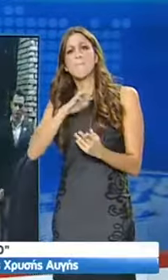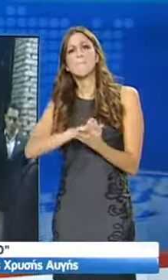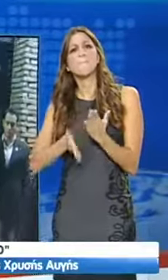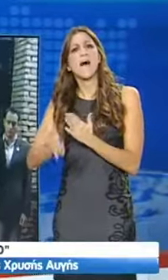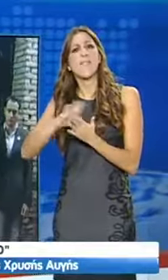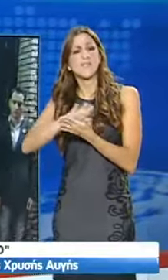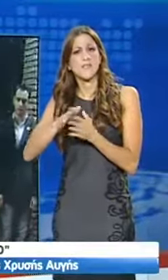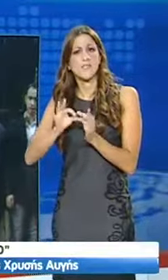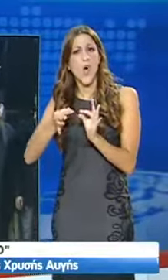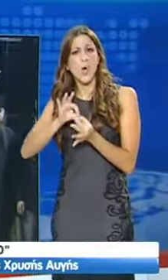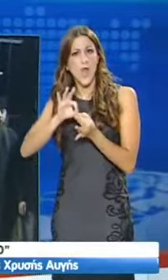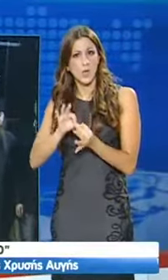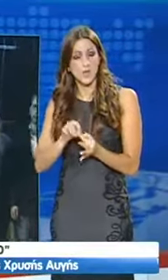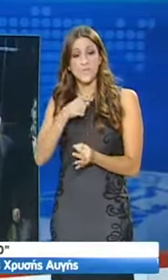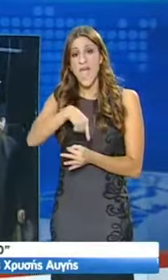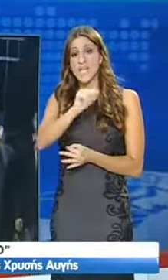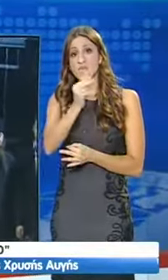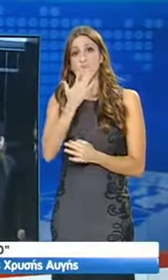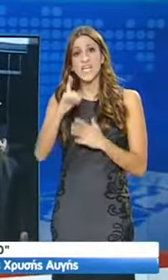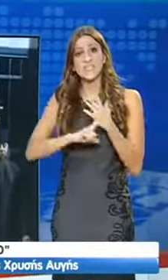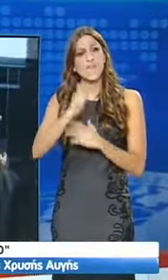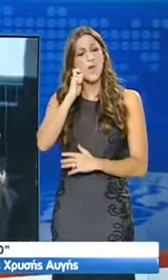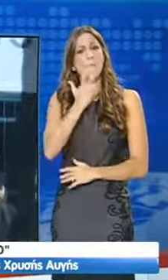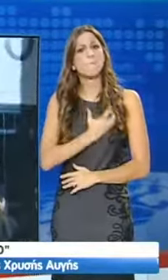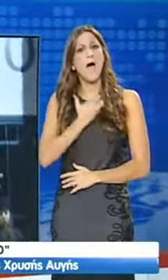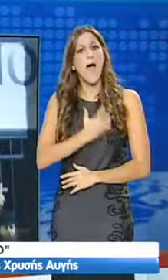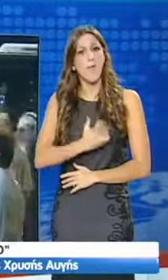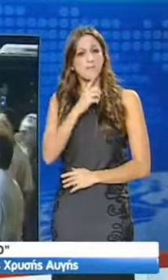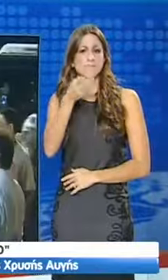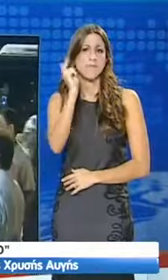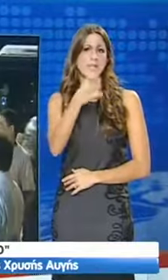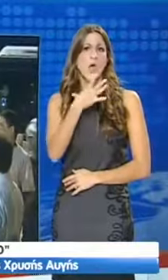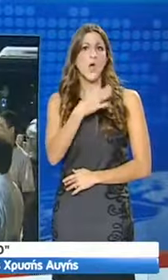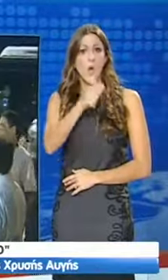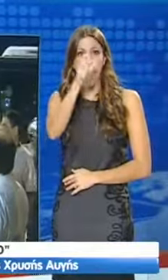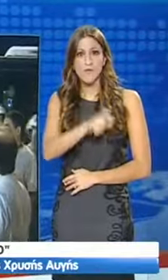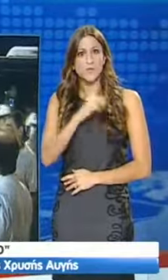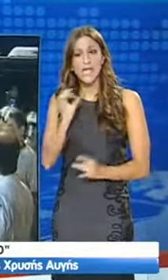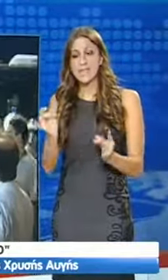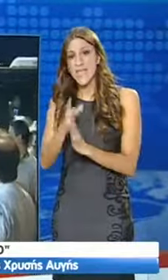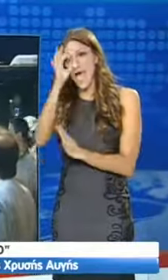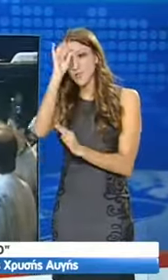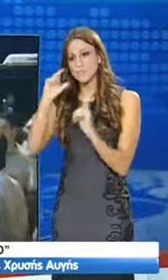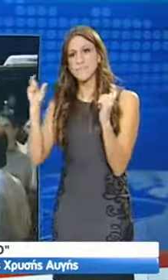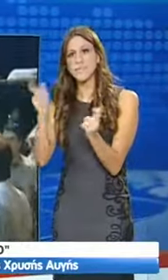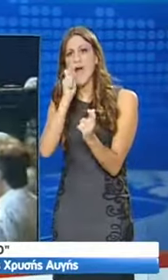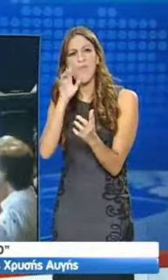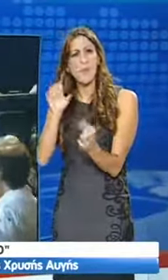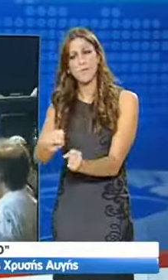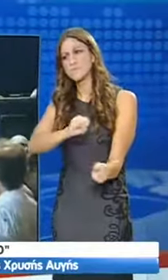του βουλευτή του ακροδεξιού κόμματος Χρήστου Παπά σχηματίστηκε δικογραφία, καθώς κατά τη διάρκεια επεισοδίων απομάκρυνε έναν προσαχθέντα, την